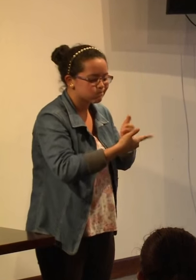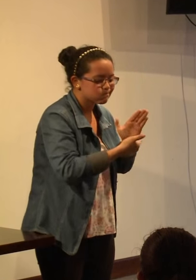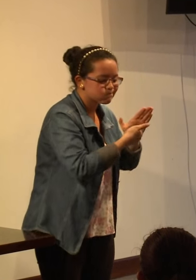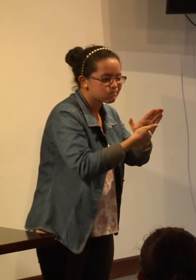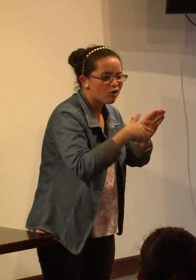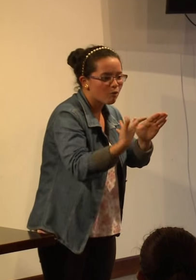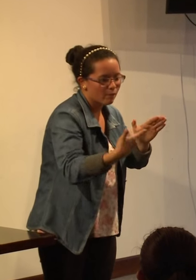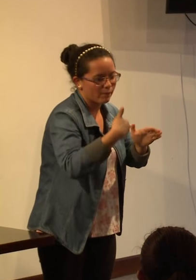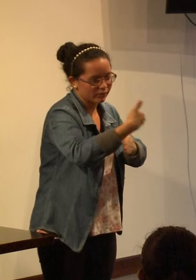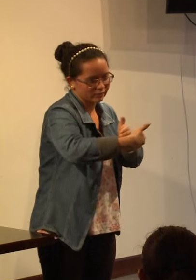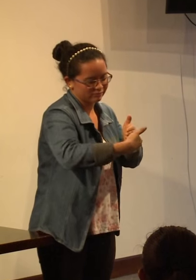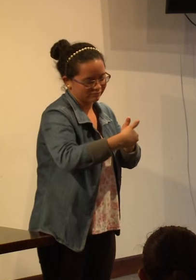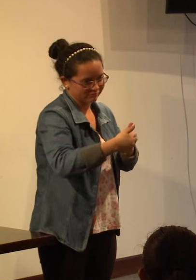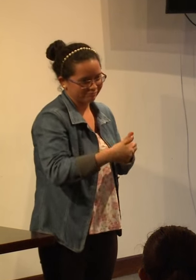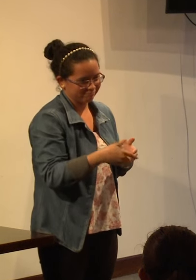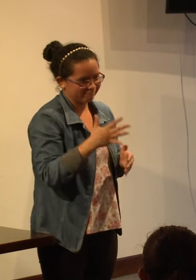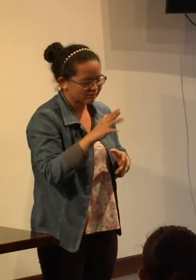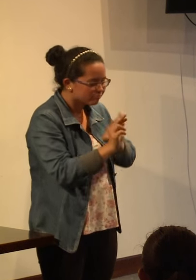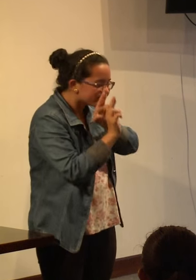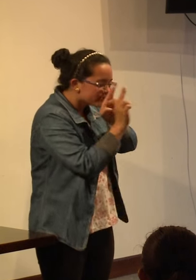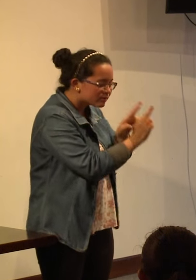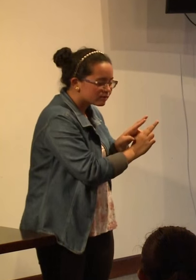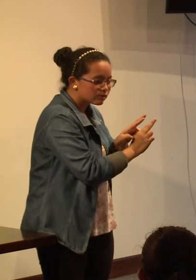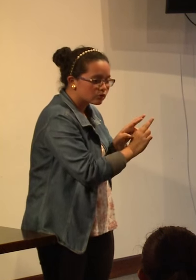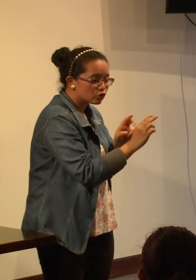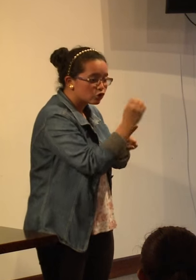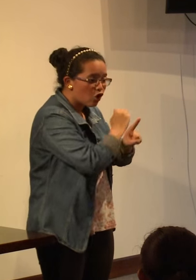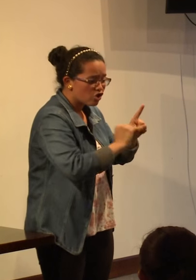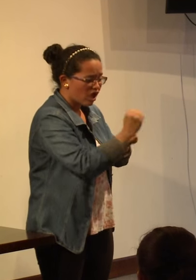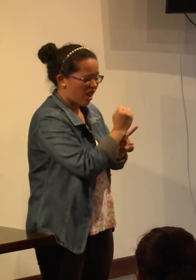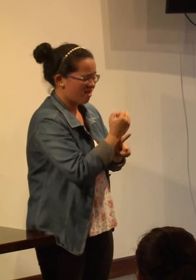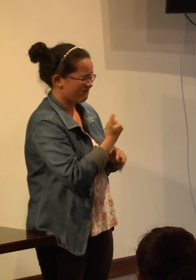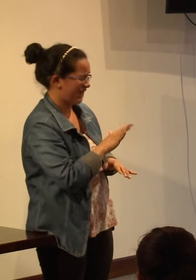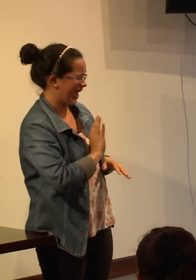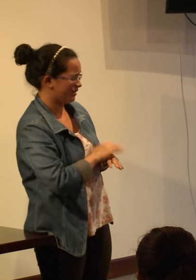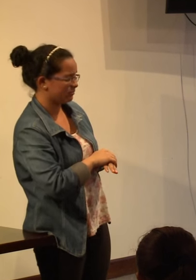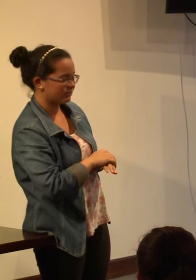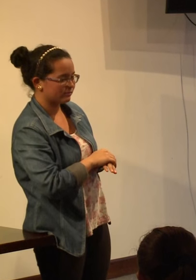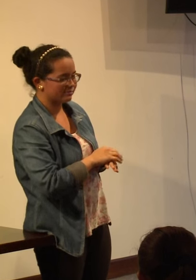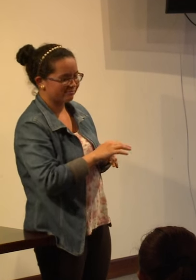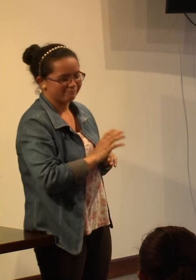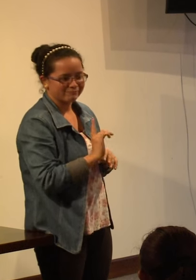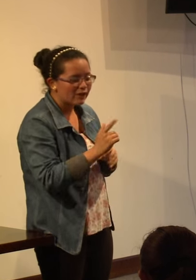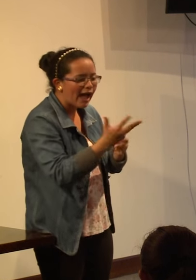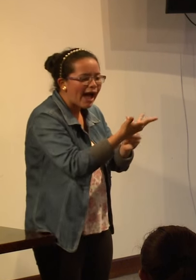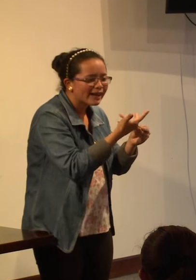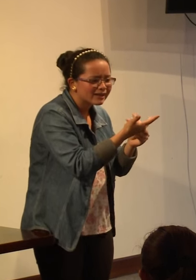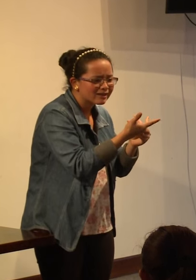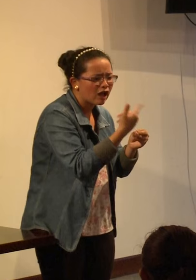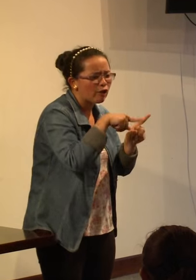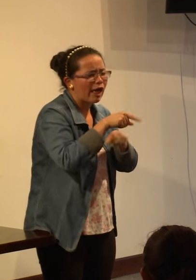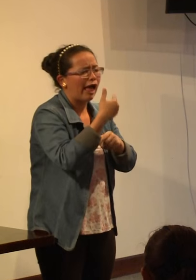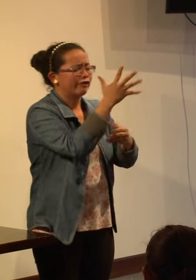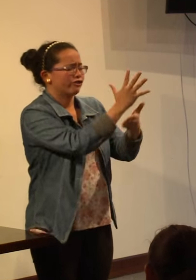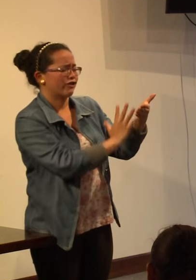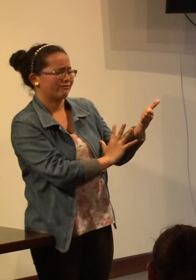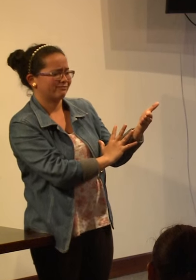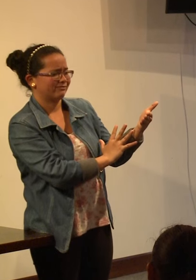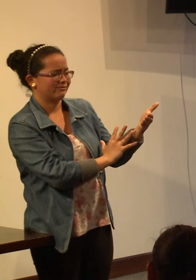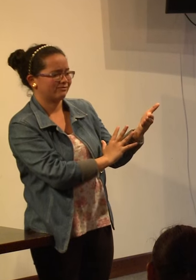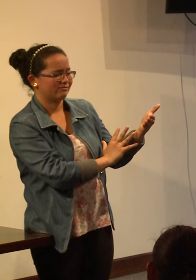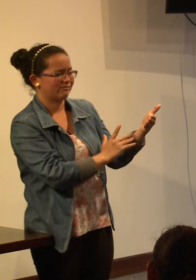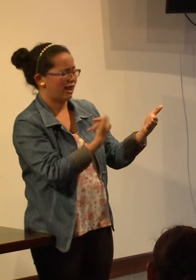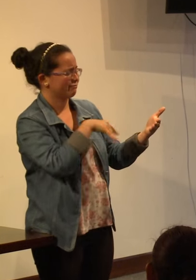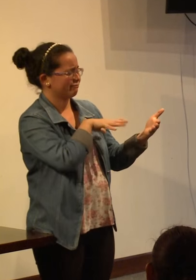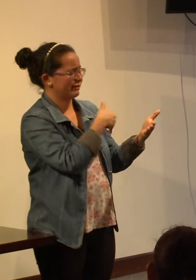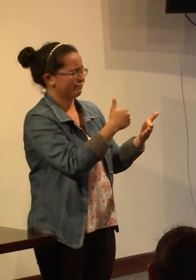armónico. Es decir, ese reconocimiento social no se le debe dar gratis al niño. A un niño en artes poco lo motiva la nota. A un niño le puede uno quitar